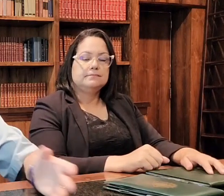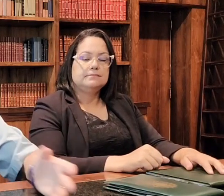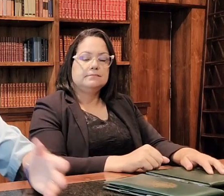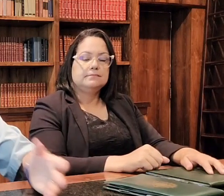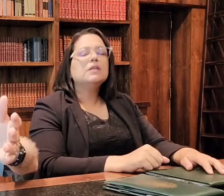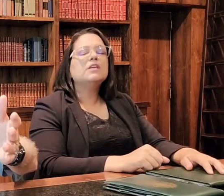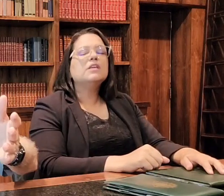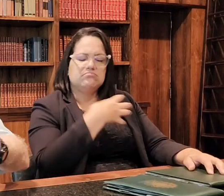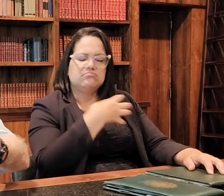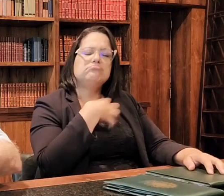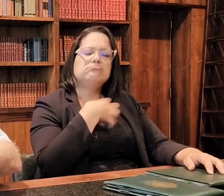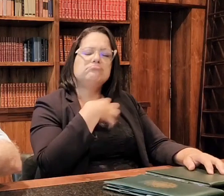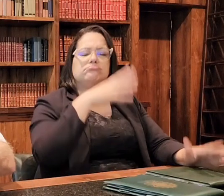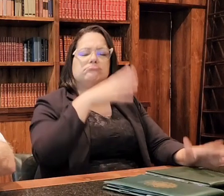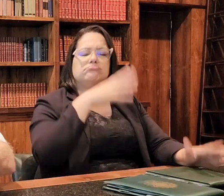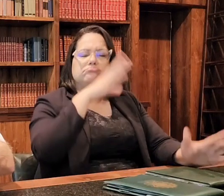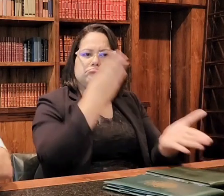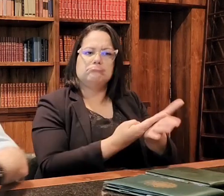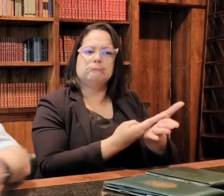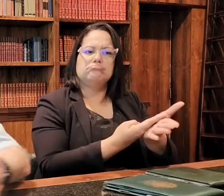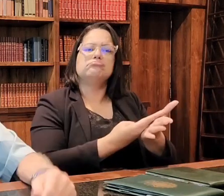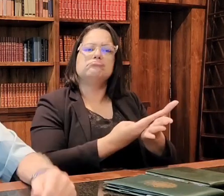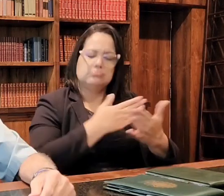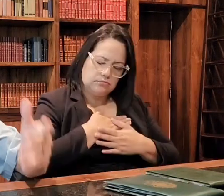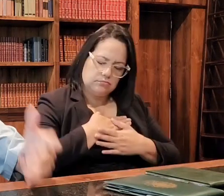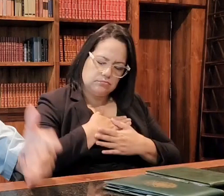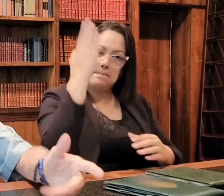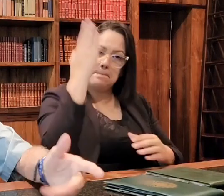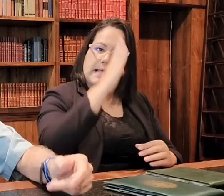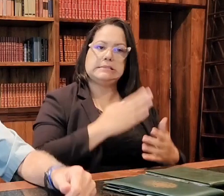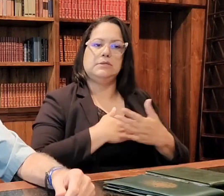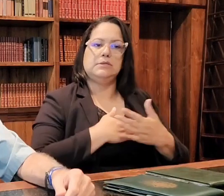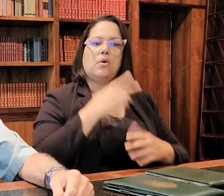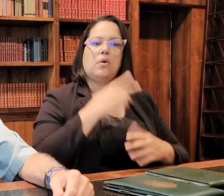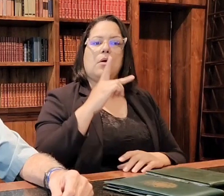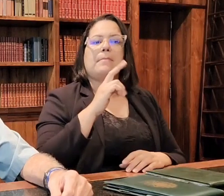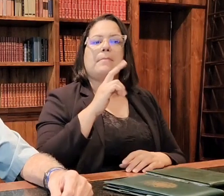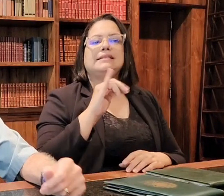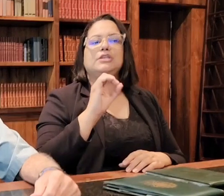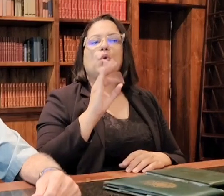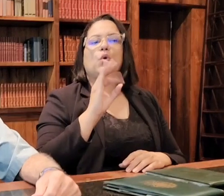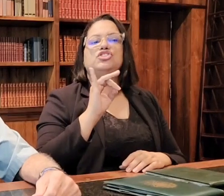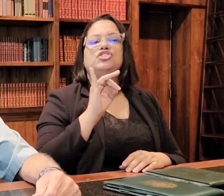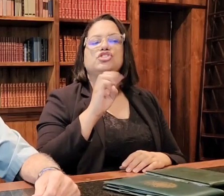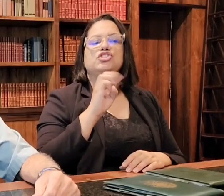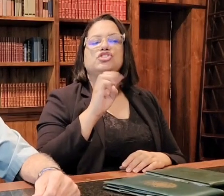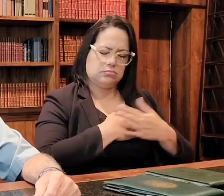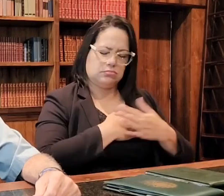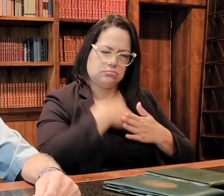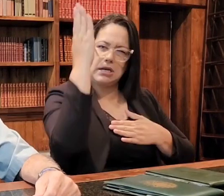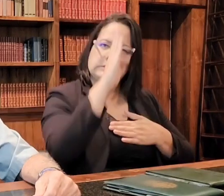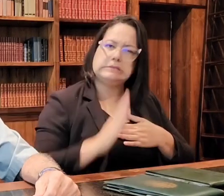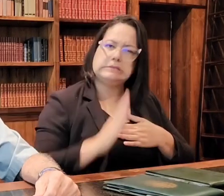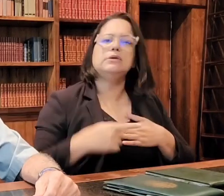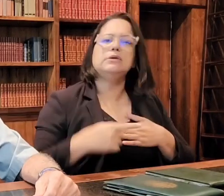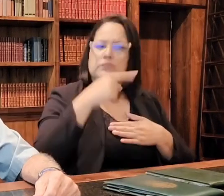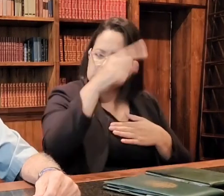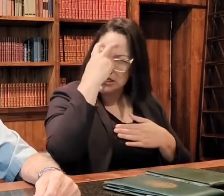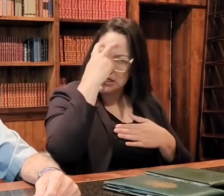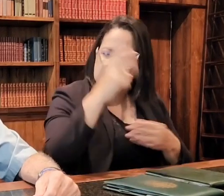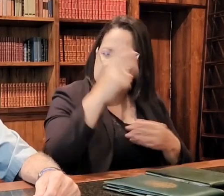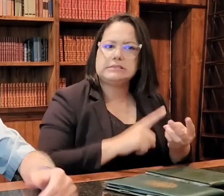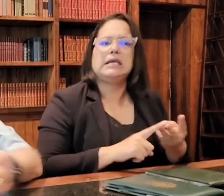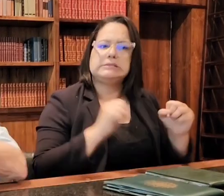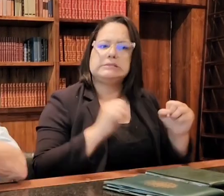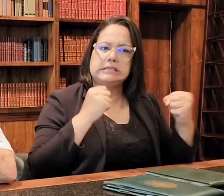Creio, né, no patriotismo de vocês, na inteligência de vocês, na garra. Sei o que vocês passaram ao